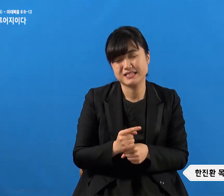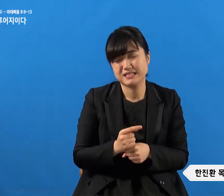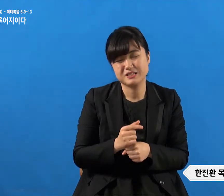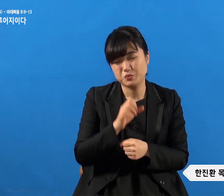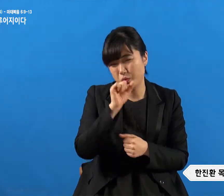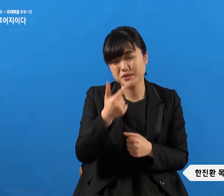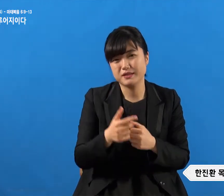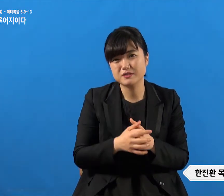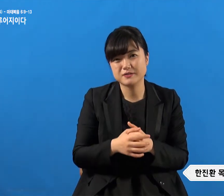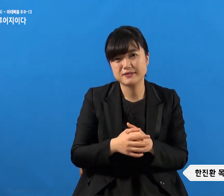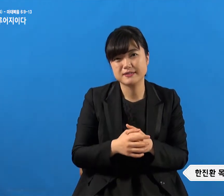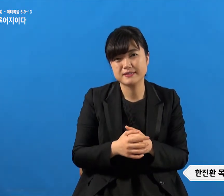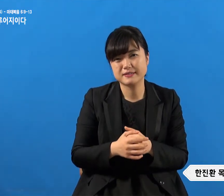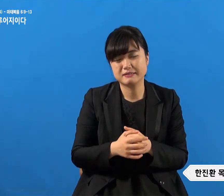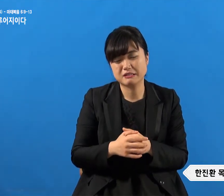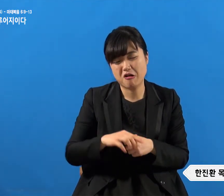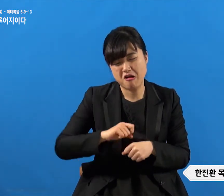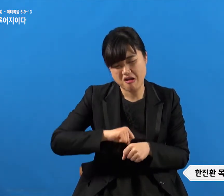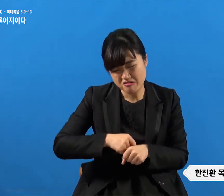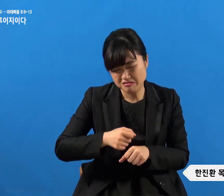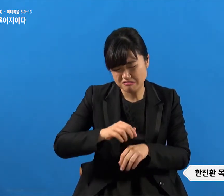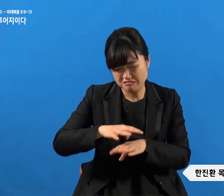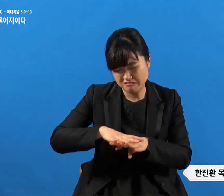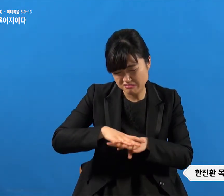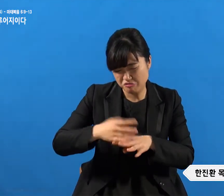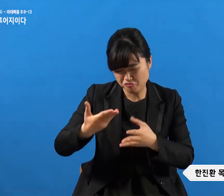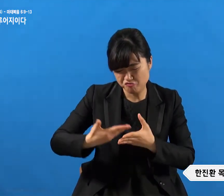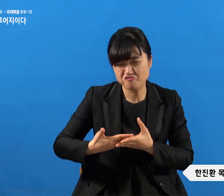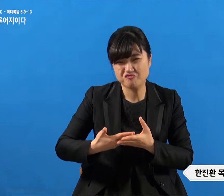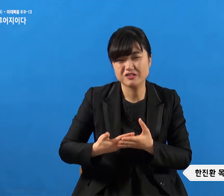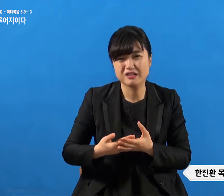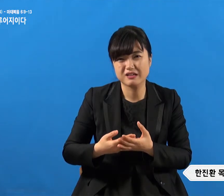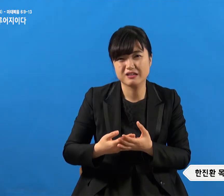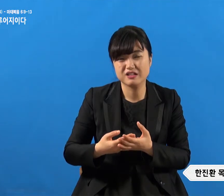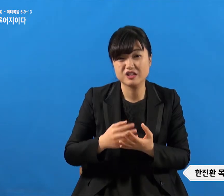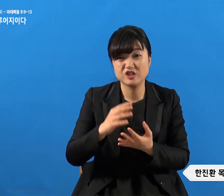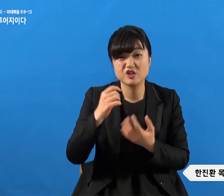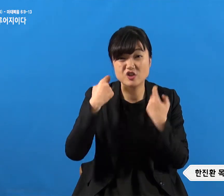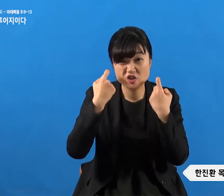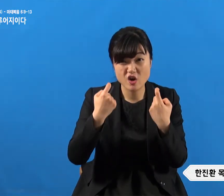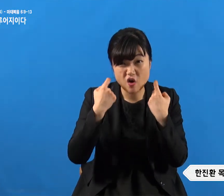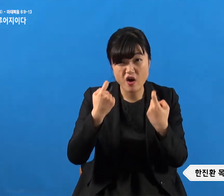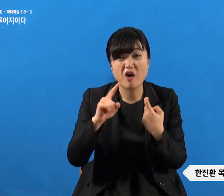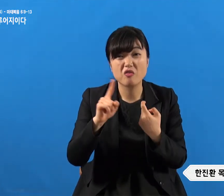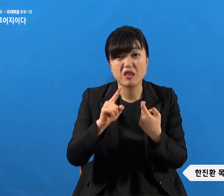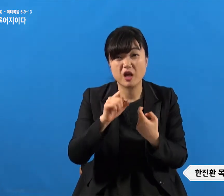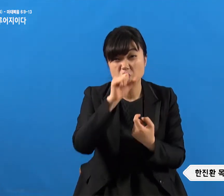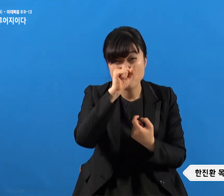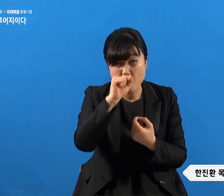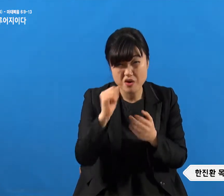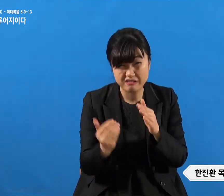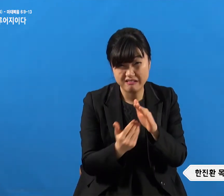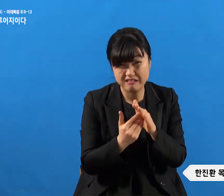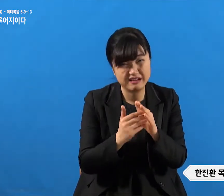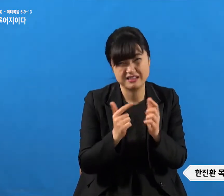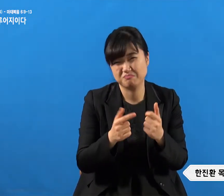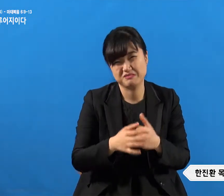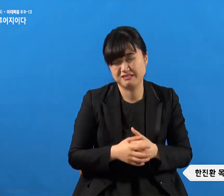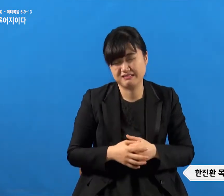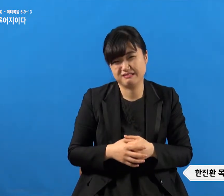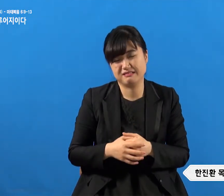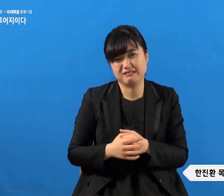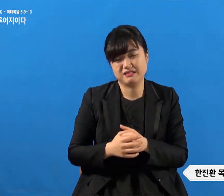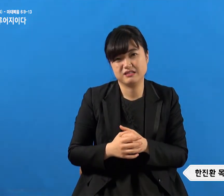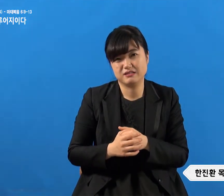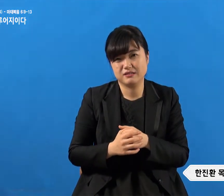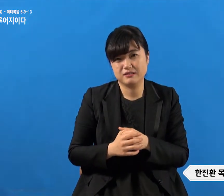그건 할 수 없이 짜주는 급조한 것이고 그러면 여행은 이류 여행밖에는 안 됩니다.